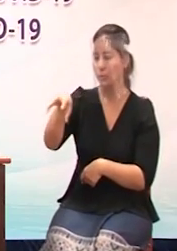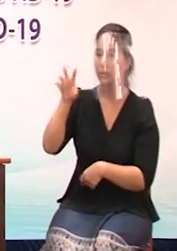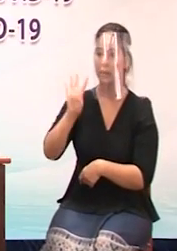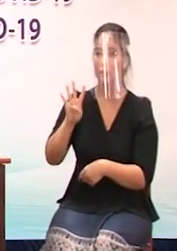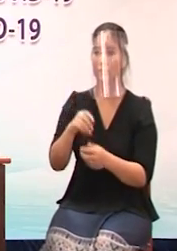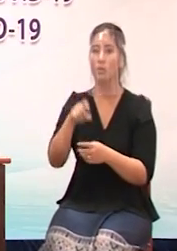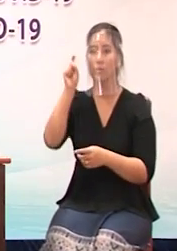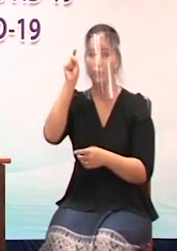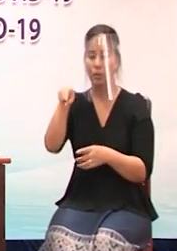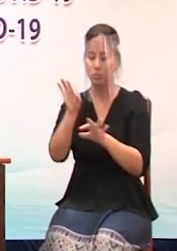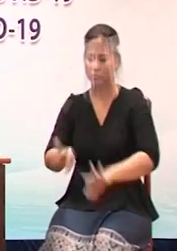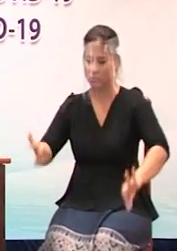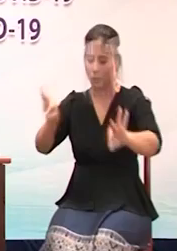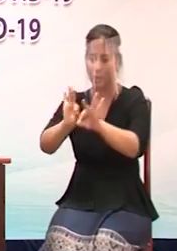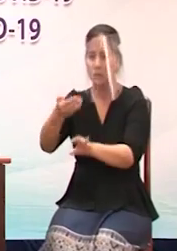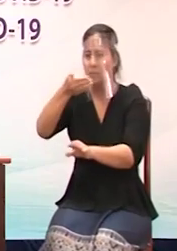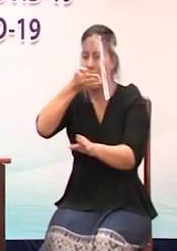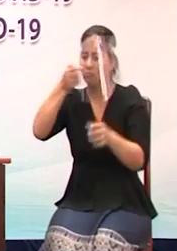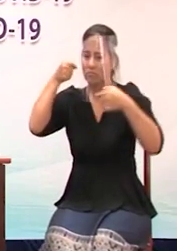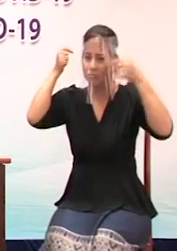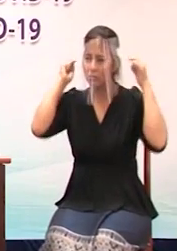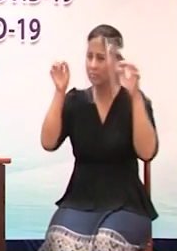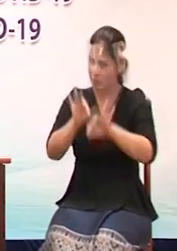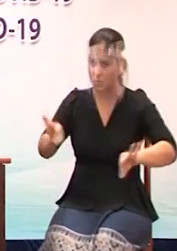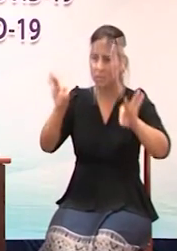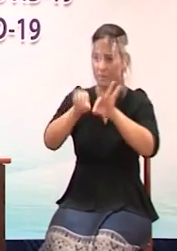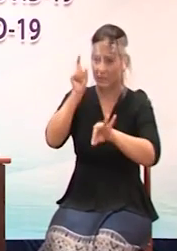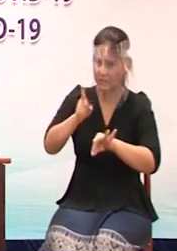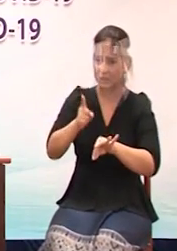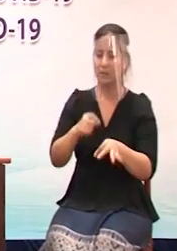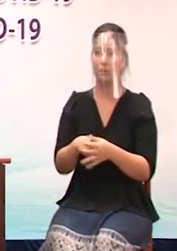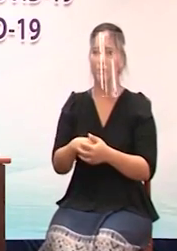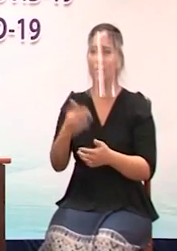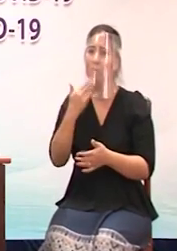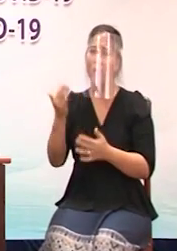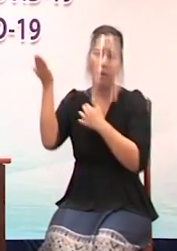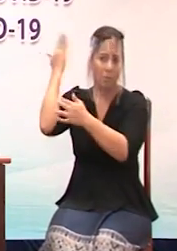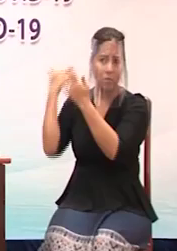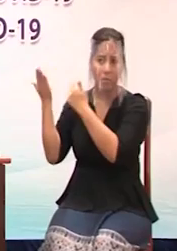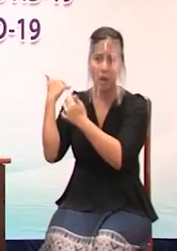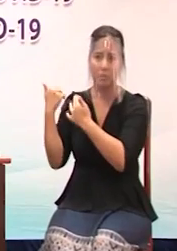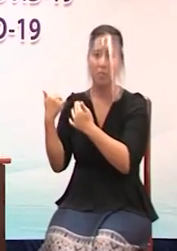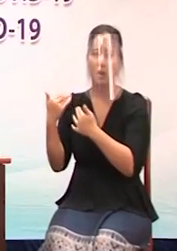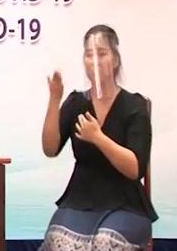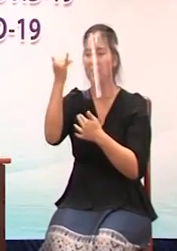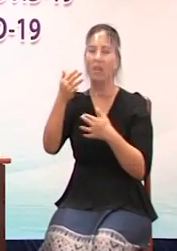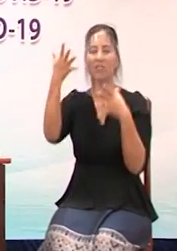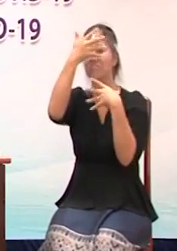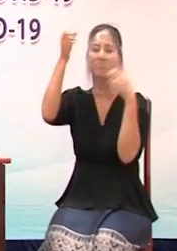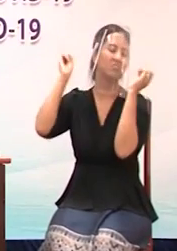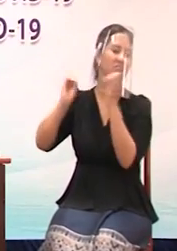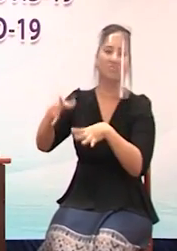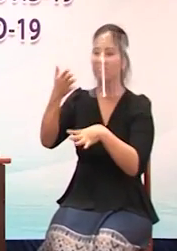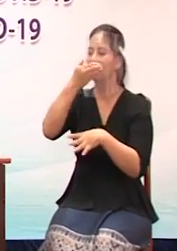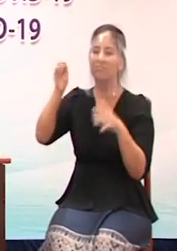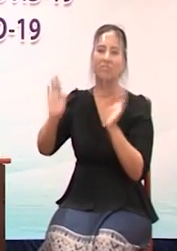ไปแม่นให้ใส่ผ้าปิดปากปิดดังเนาะซึ่งว่าที่ผ่านมานี่ยังเห็นว่าบรรดาทานยังบ่ใส่ผ้าปิดปากปิดดังไป